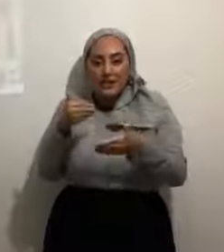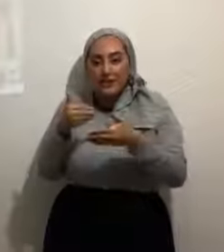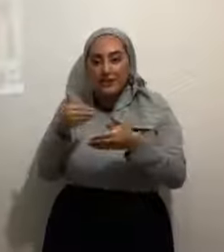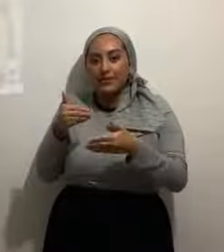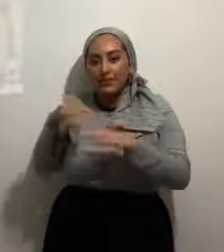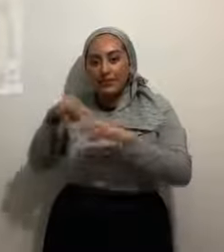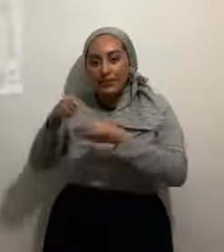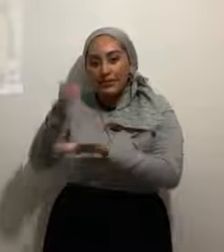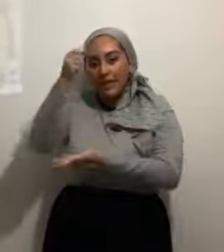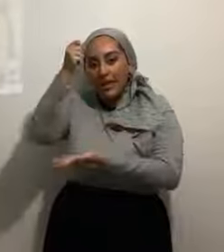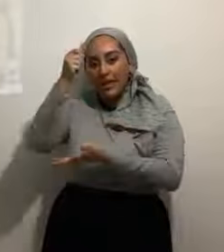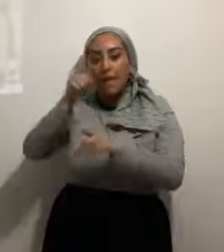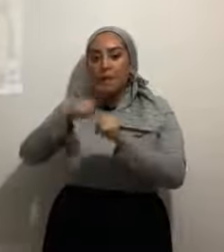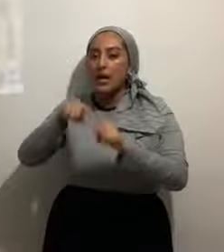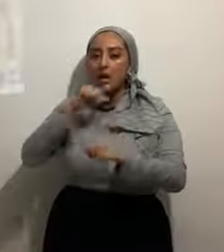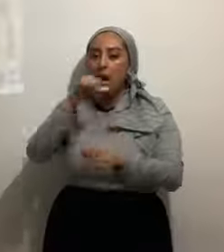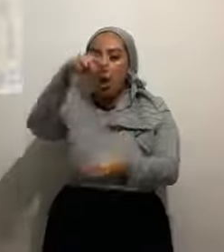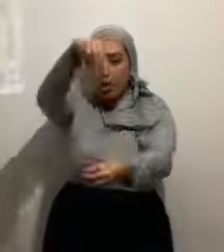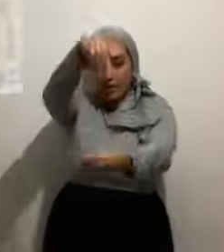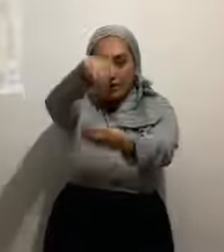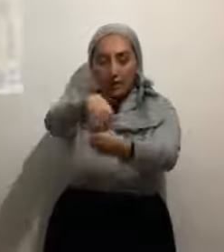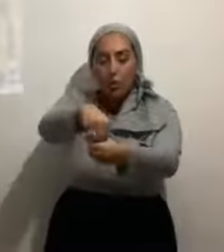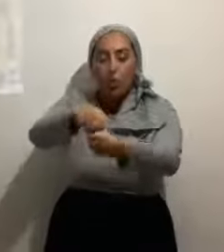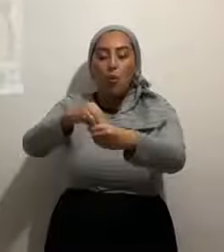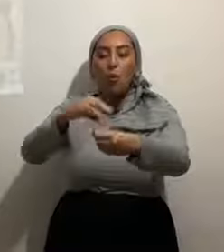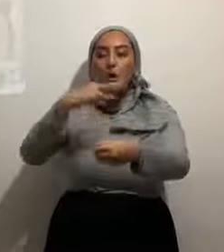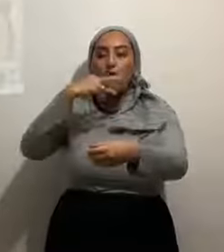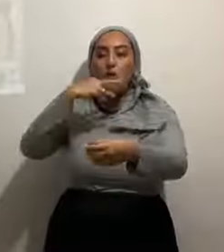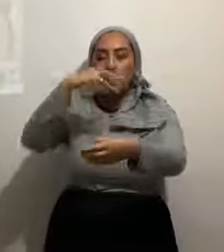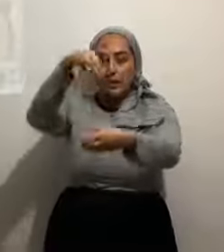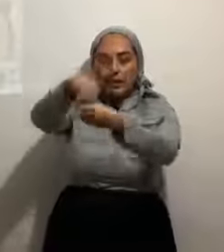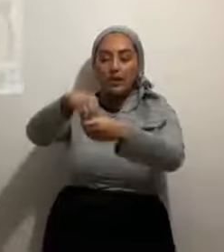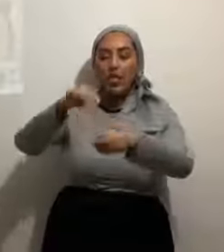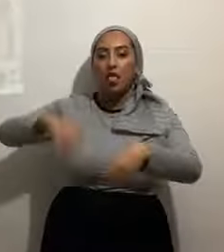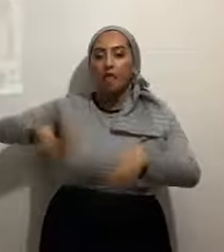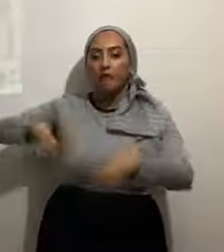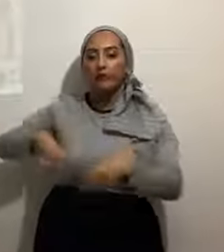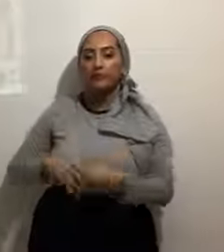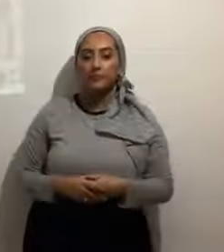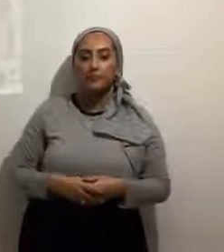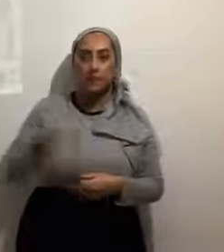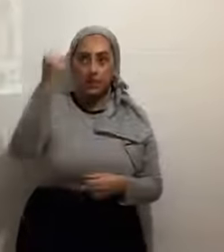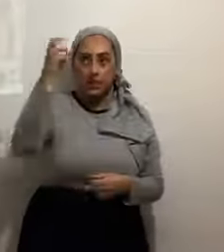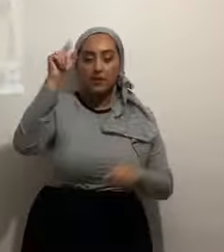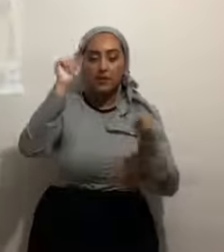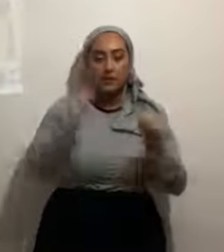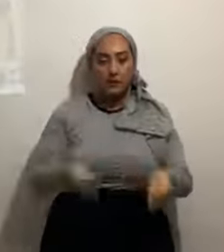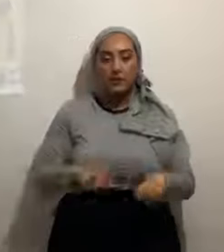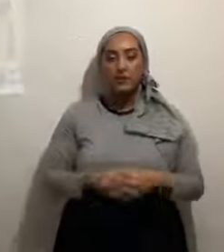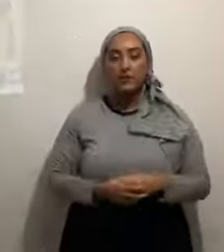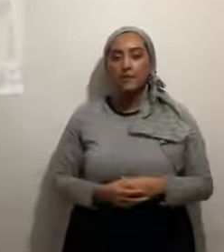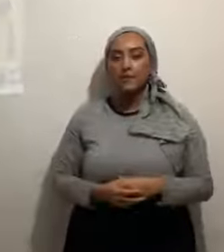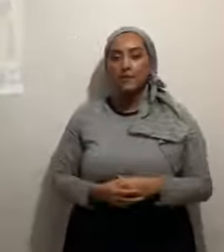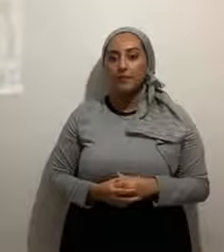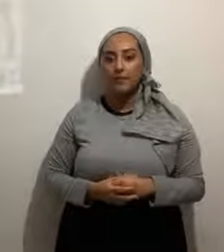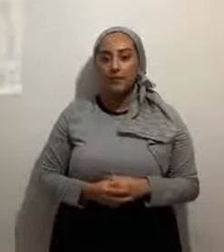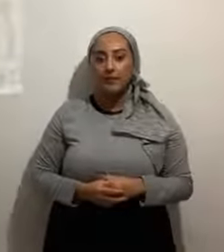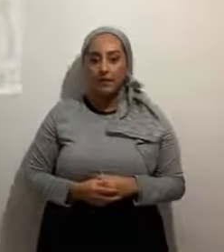olas. ¿Sí? 5.5 kilómetros, ¿de acuerdo? Entonces, por lo tanto, estaba en medio del lago, en medio del mar, por